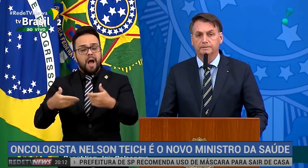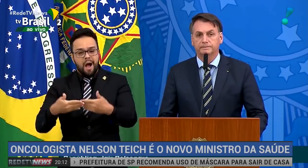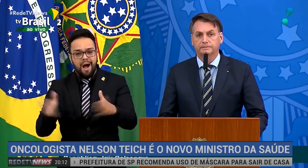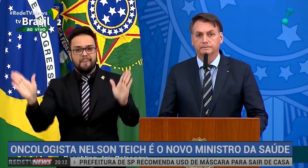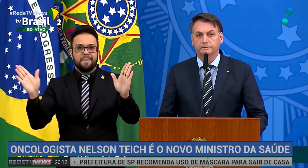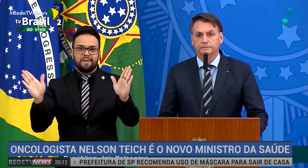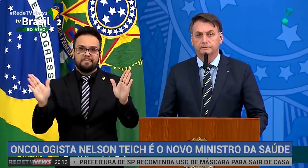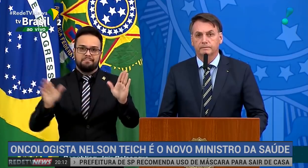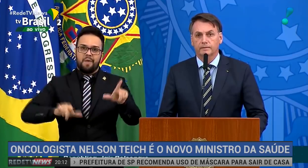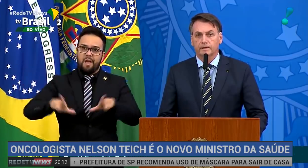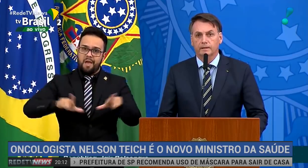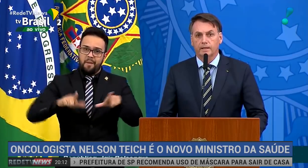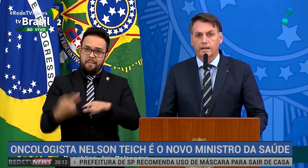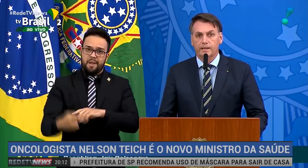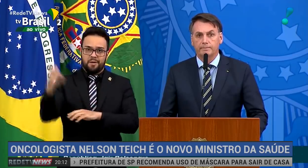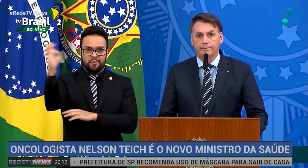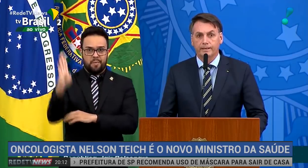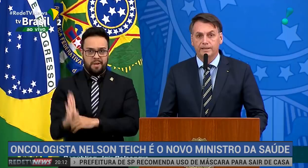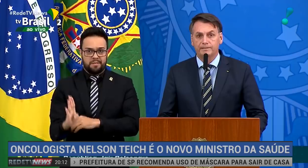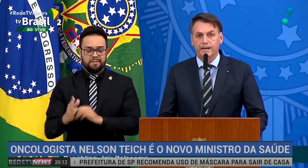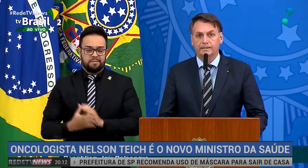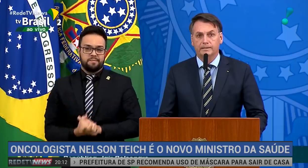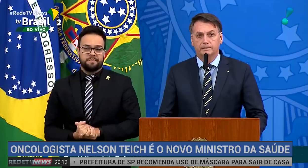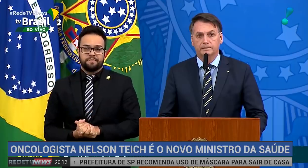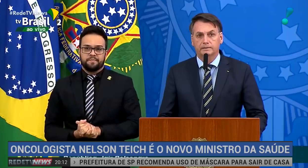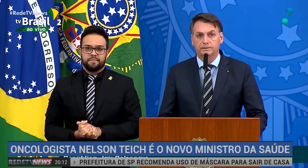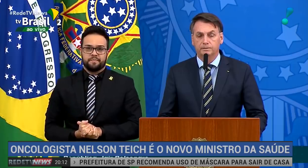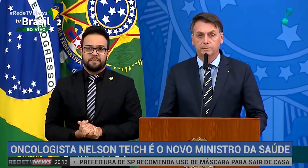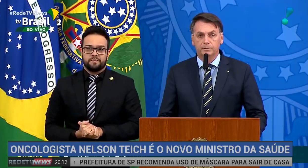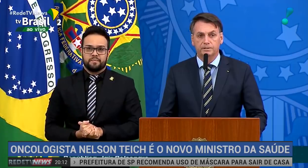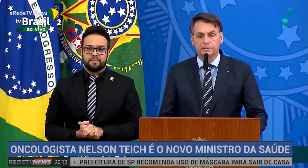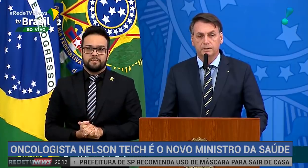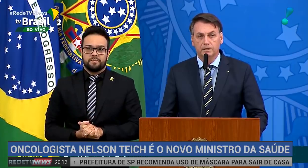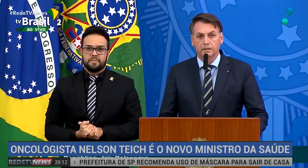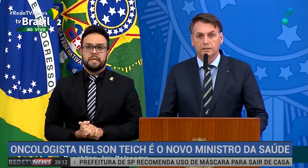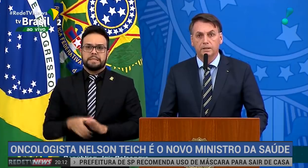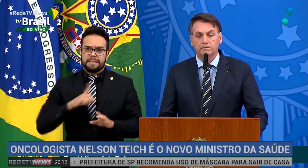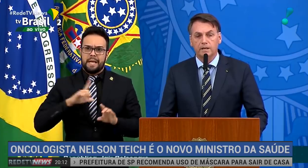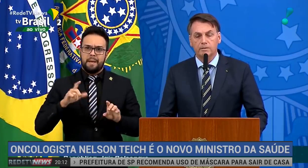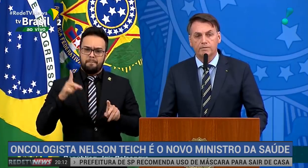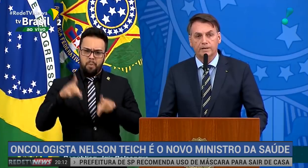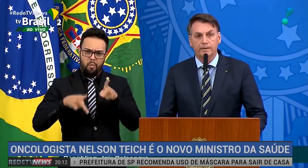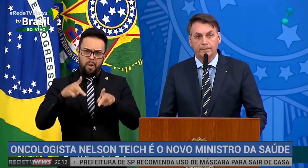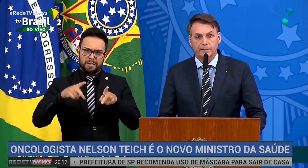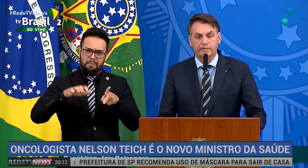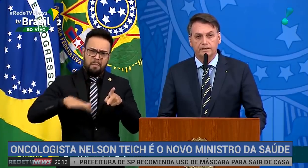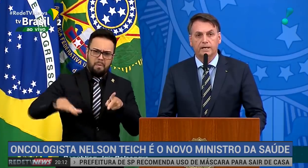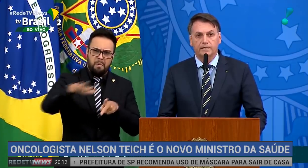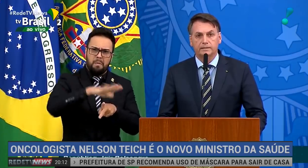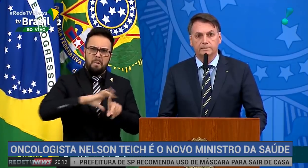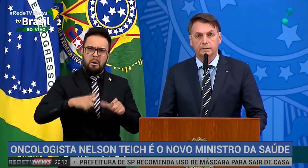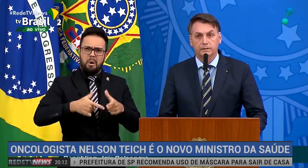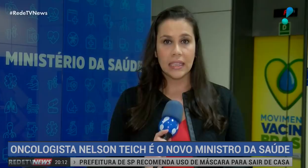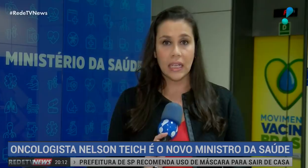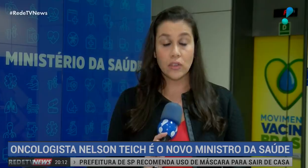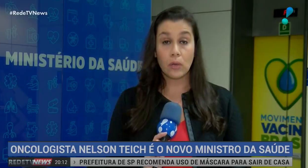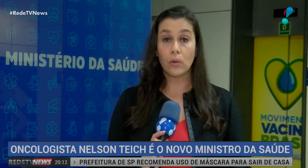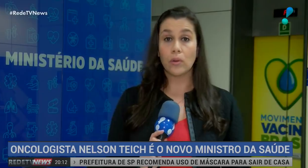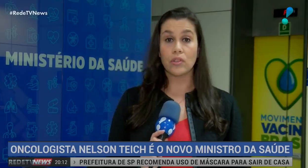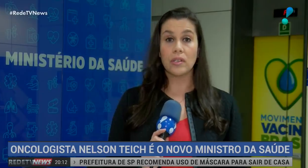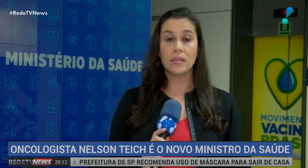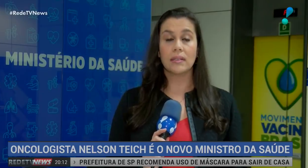emprego no Brasil. Essa grande massa de humildes não tem como ficar preso dentro de casa.